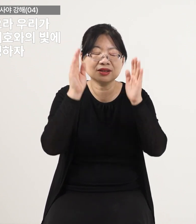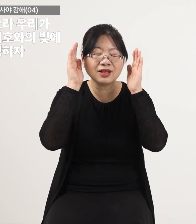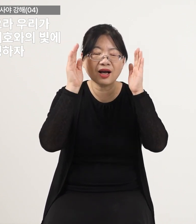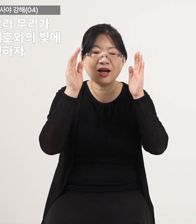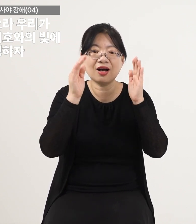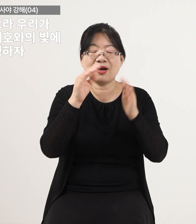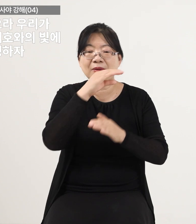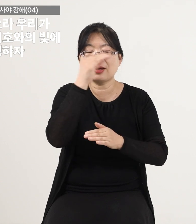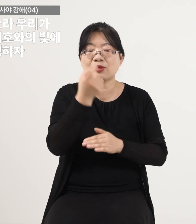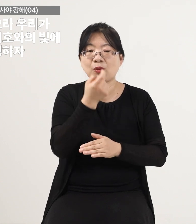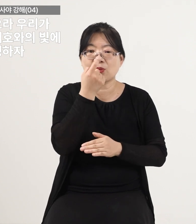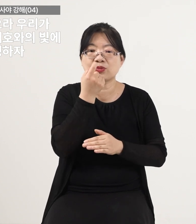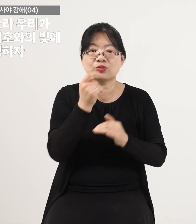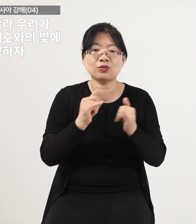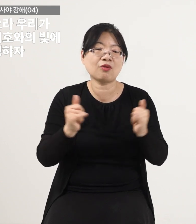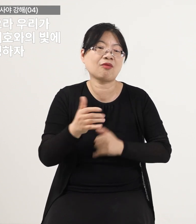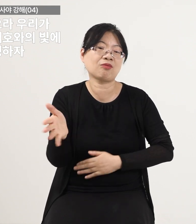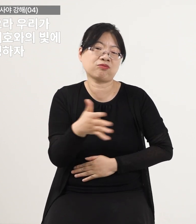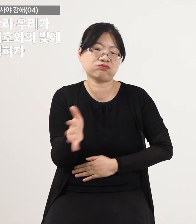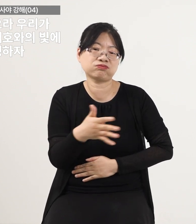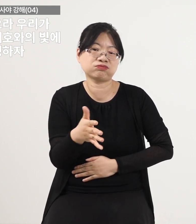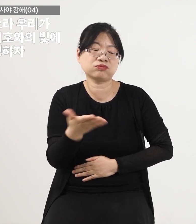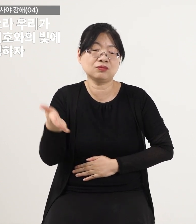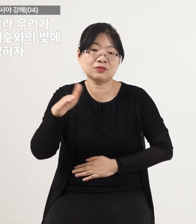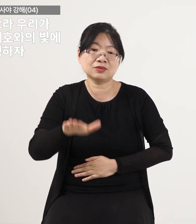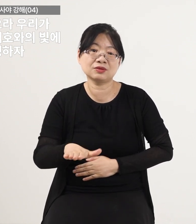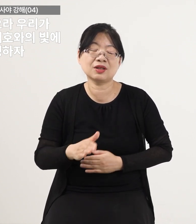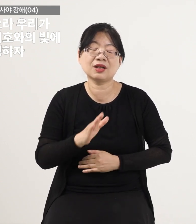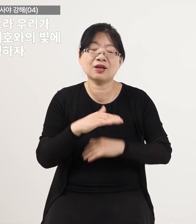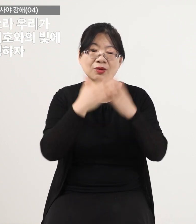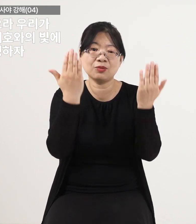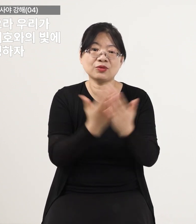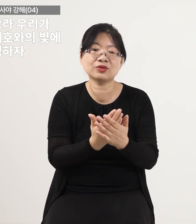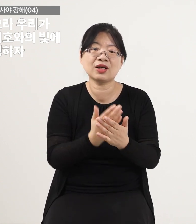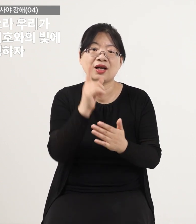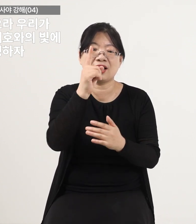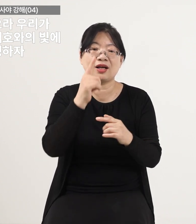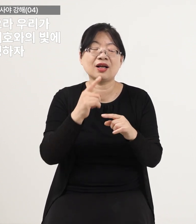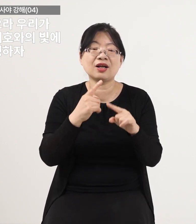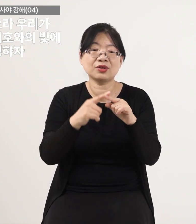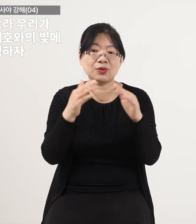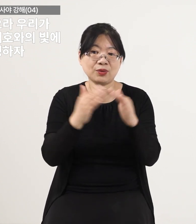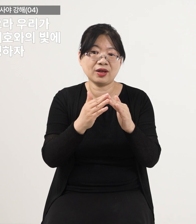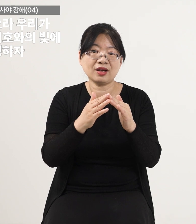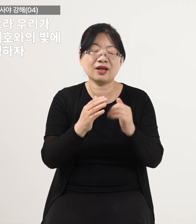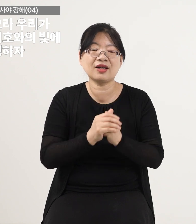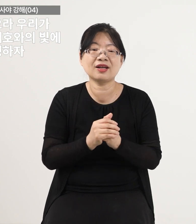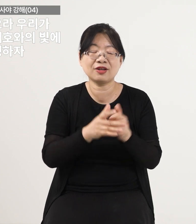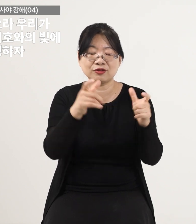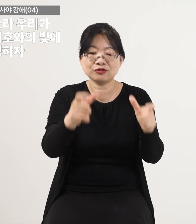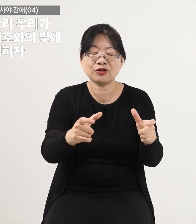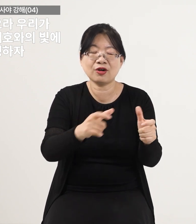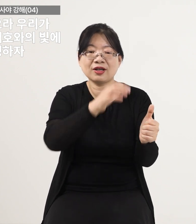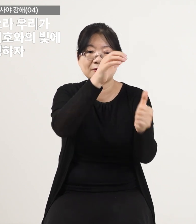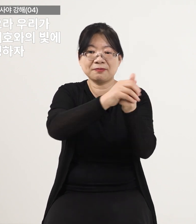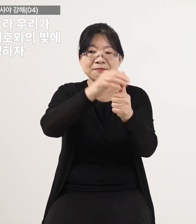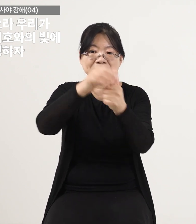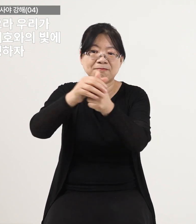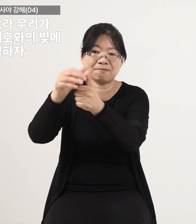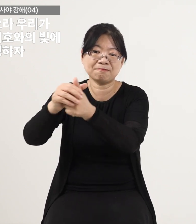한 사람들이 없어요. 그런데도 전부 한 교회식을, 구역을